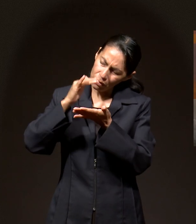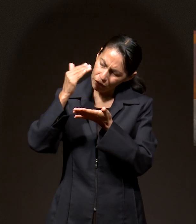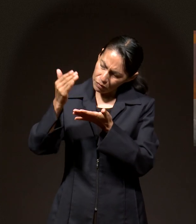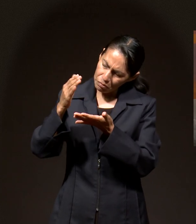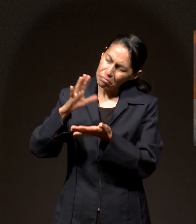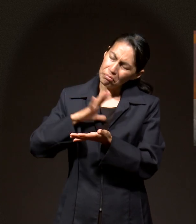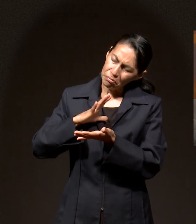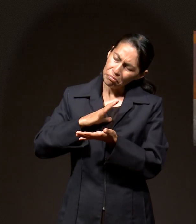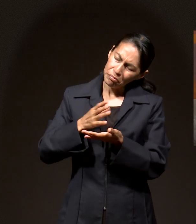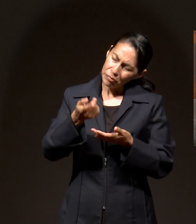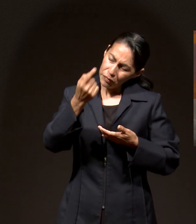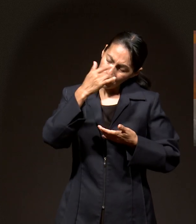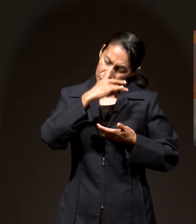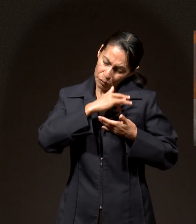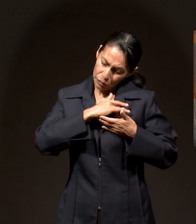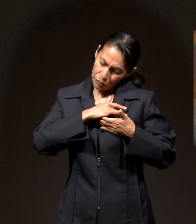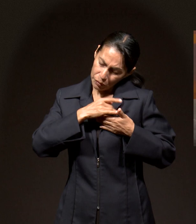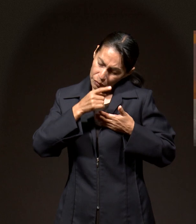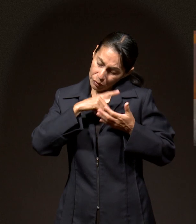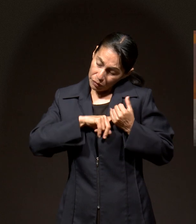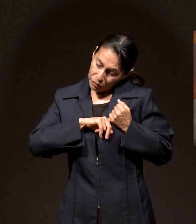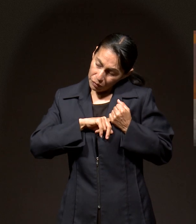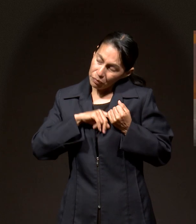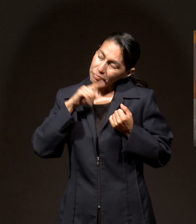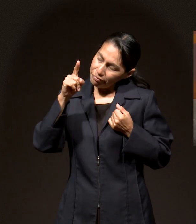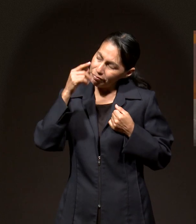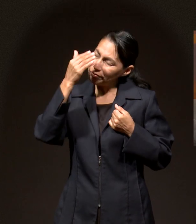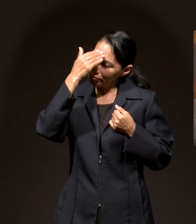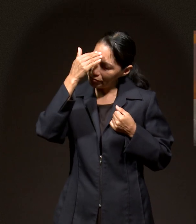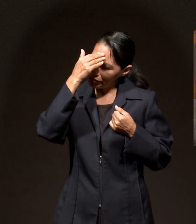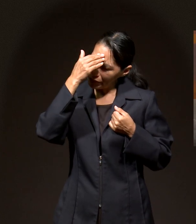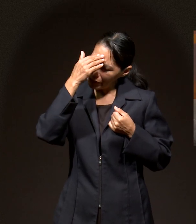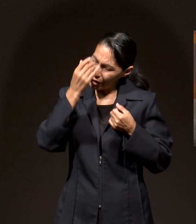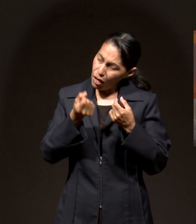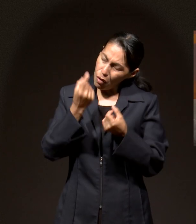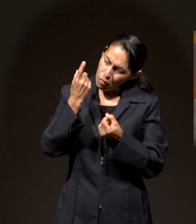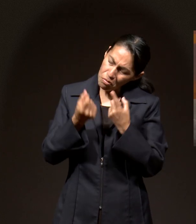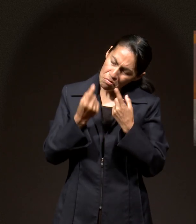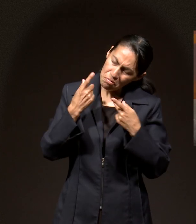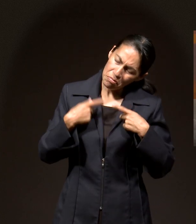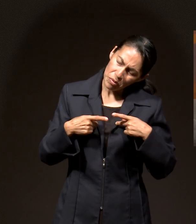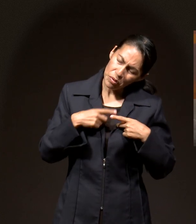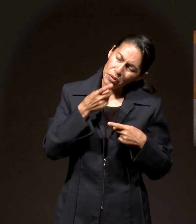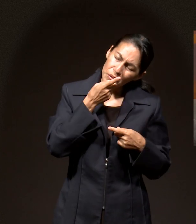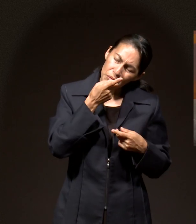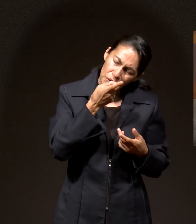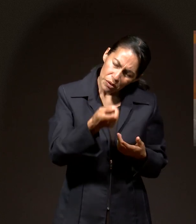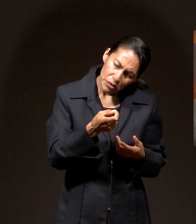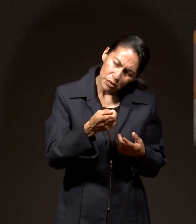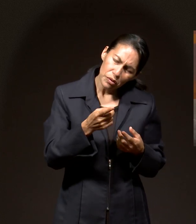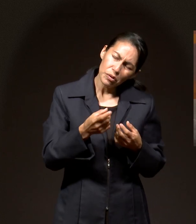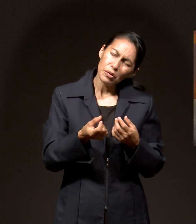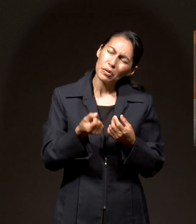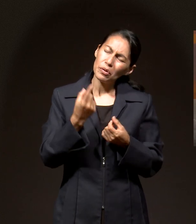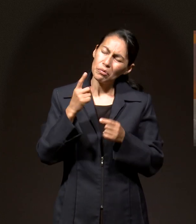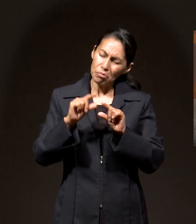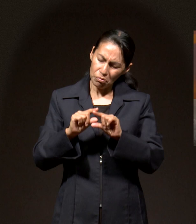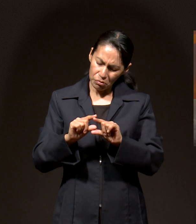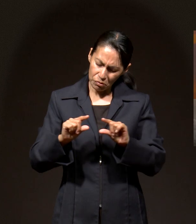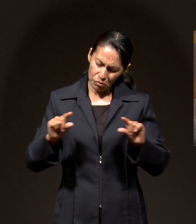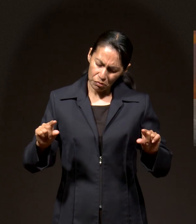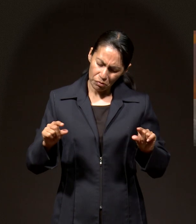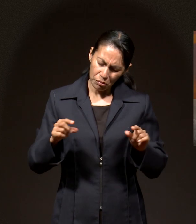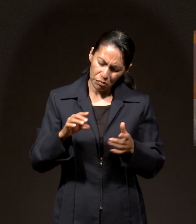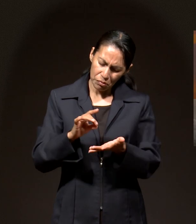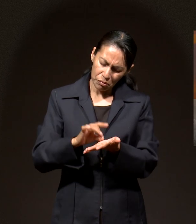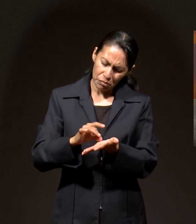peticiones. Tú conoces las peticiones que hay muy dentro de nuestro corazón y también conoces las que han sido expresadas a través de las